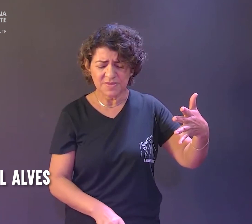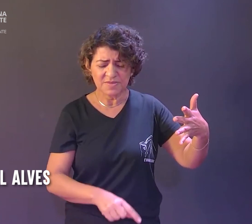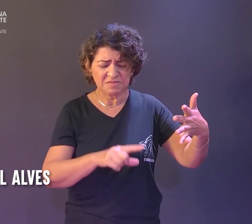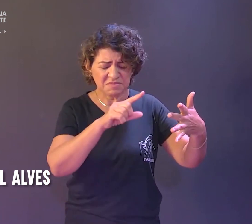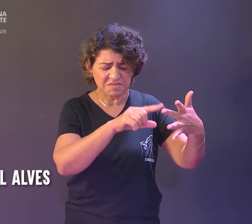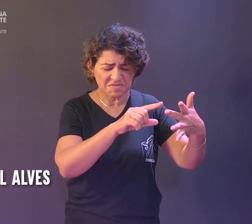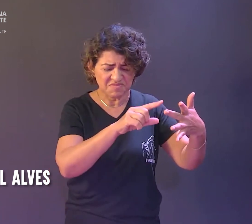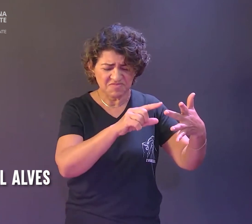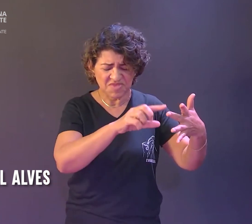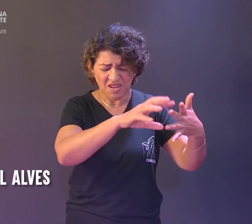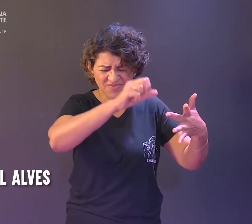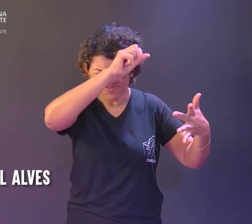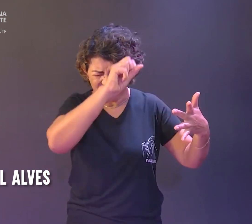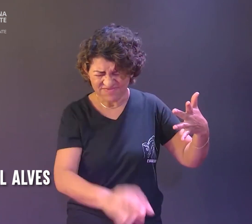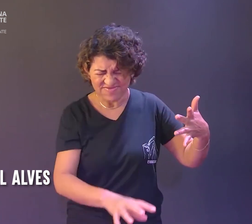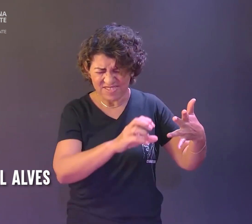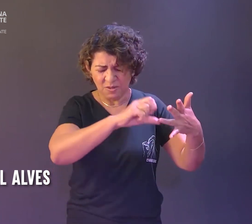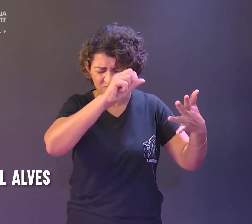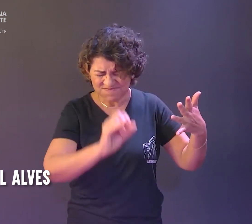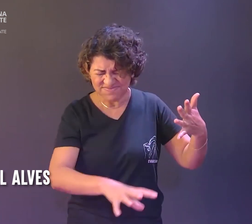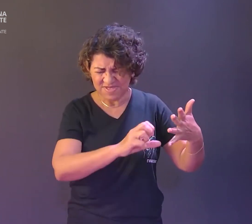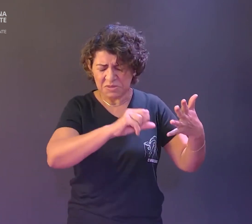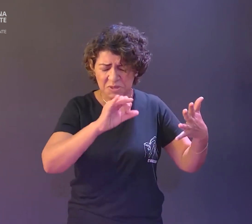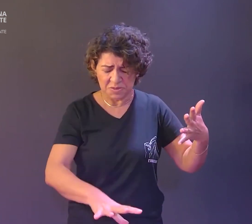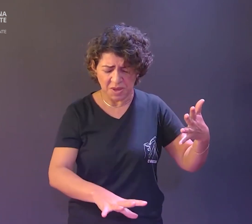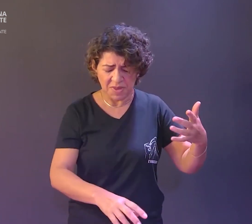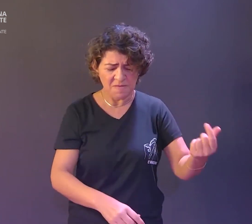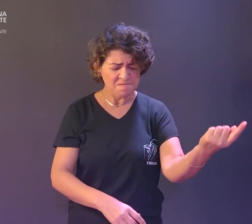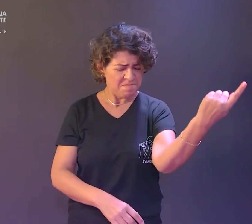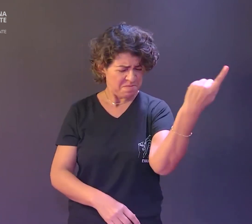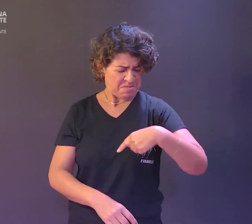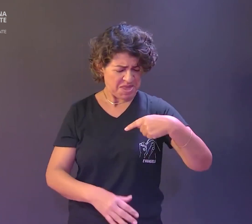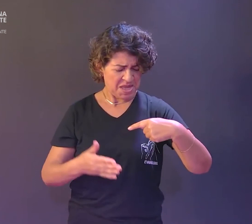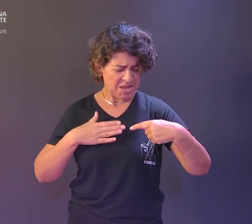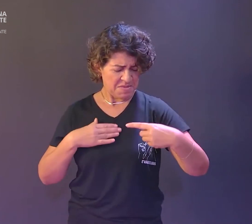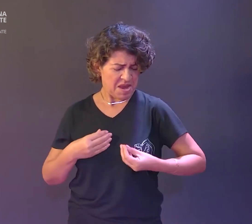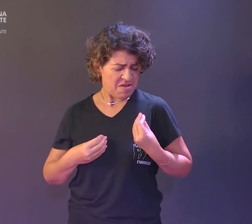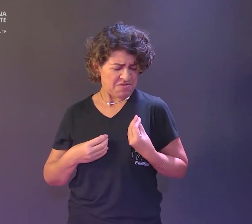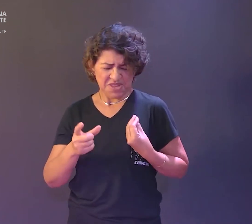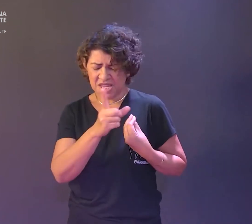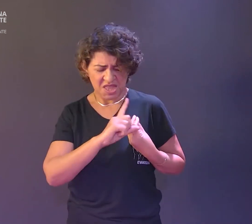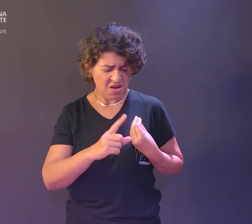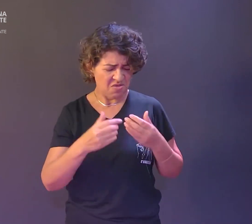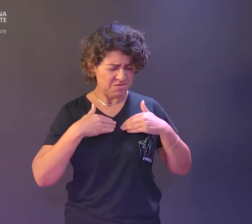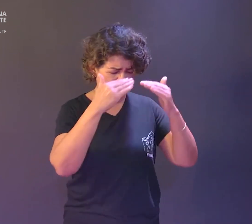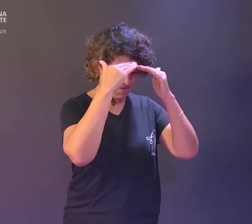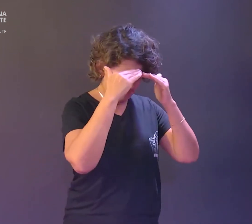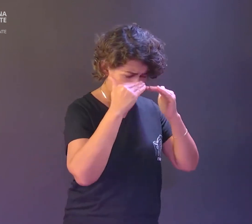ele não terá mais poder sobre mim, e eu não mais o servirei. Eu